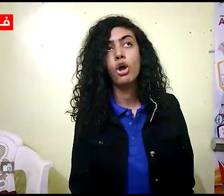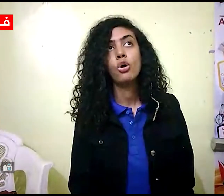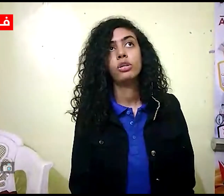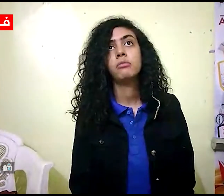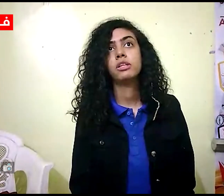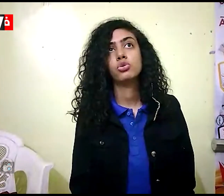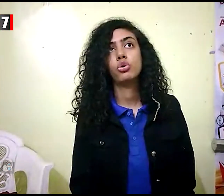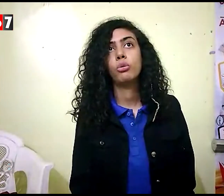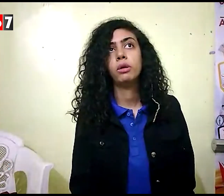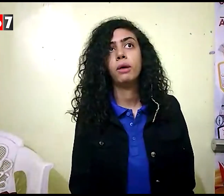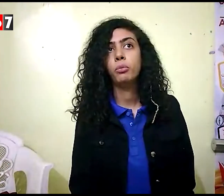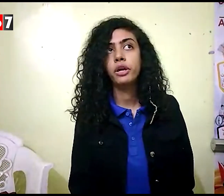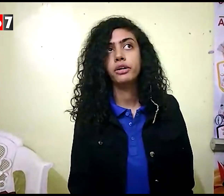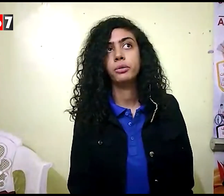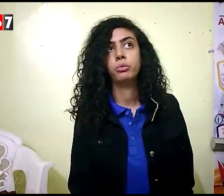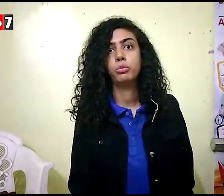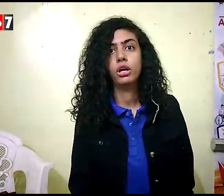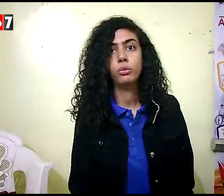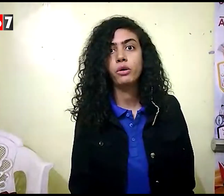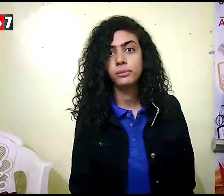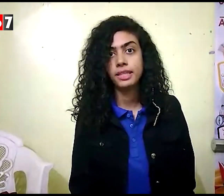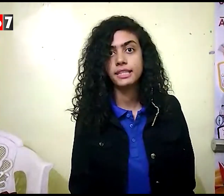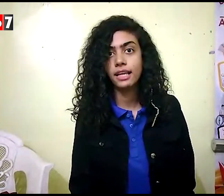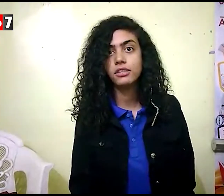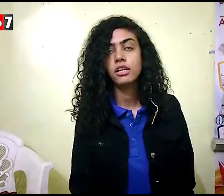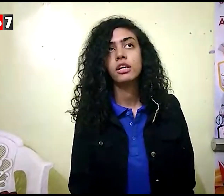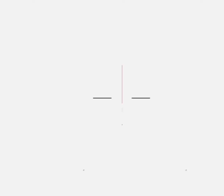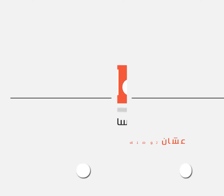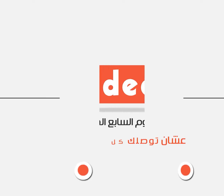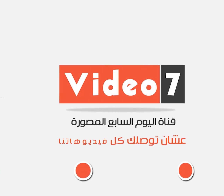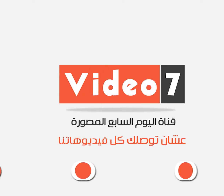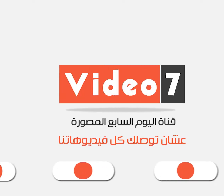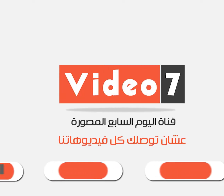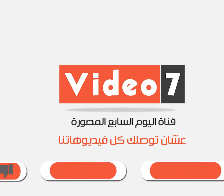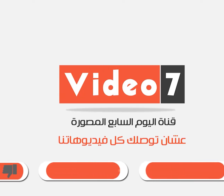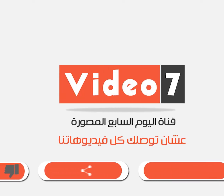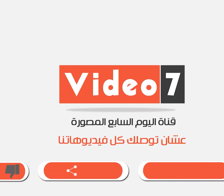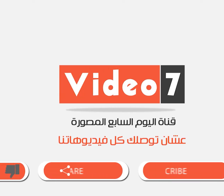الجامعه، ودايما شغلهم بيبقى مبهر وبياخد امتيازات.